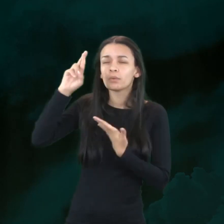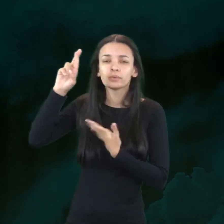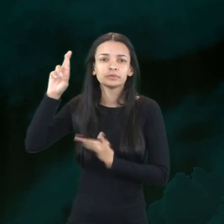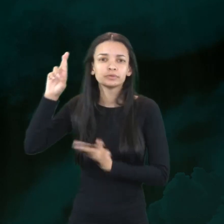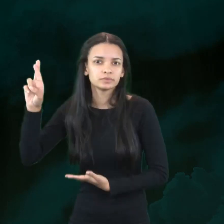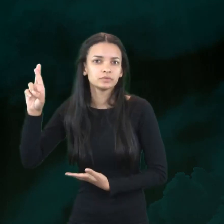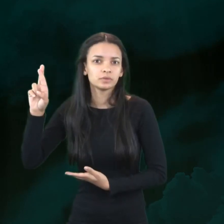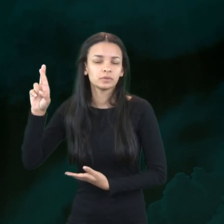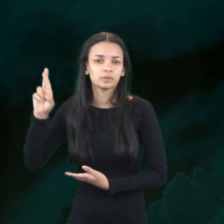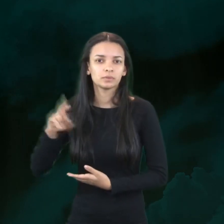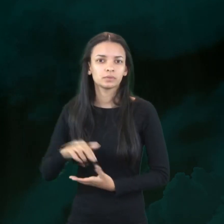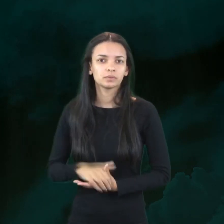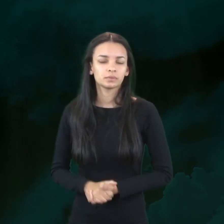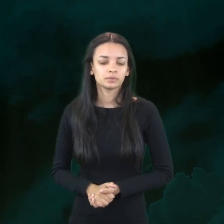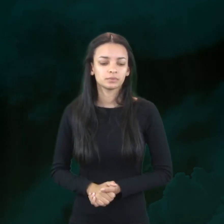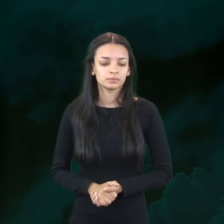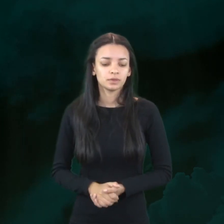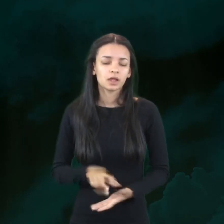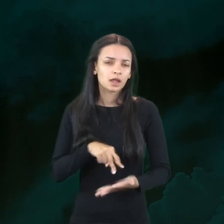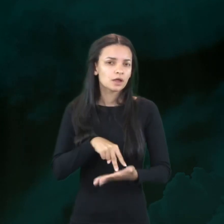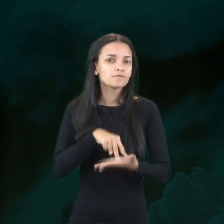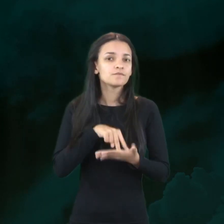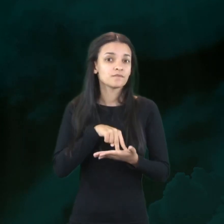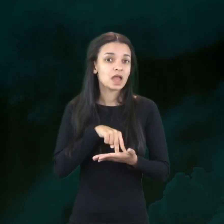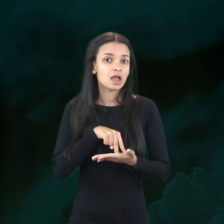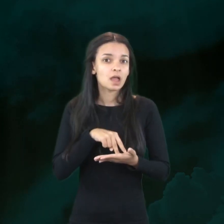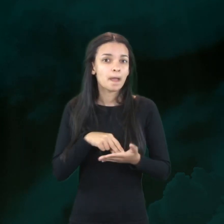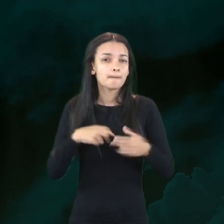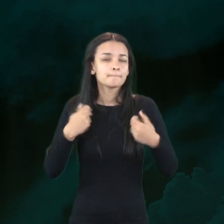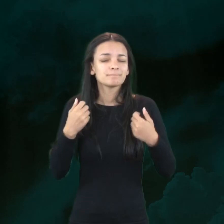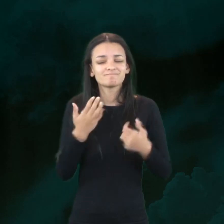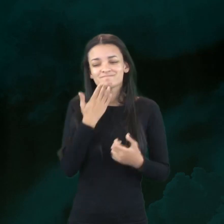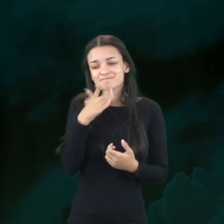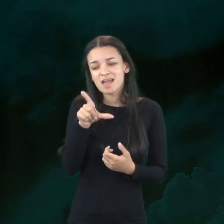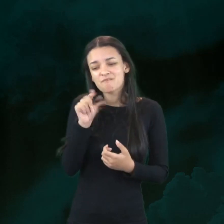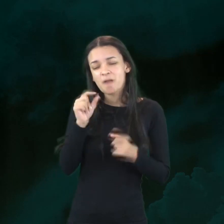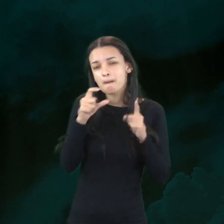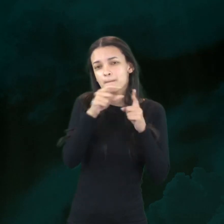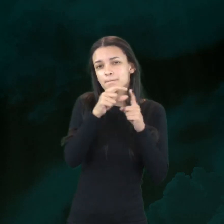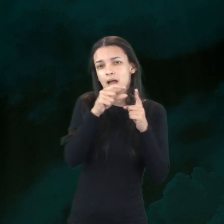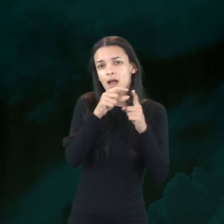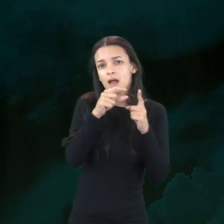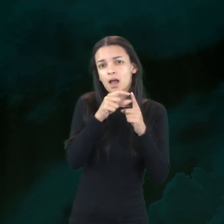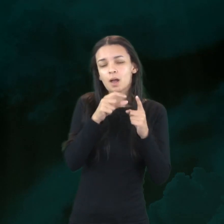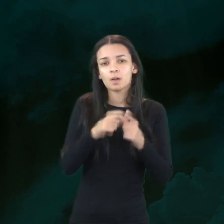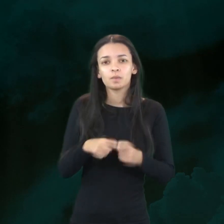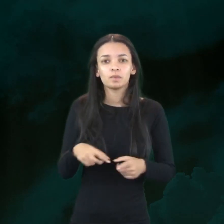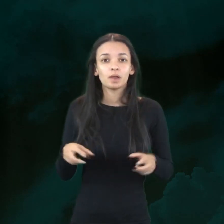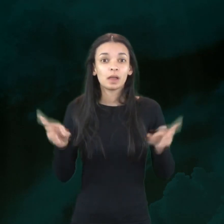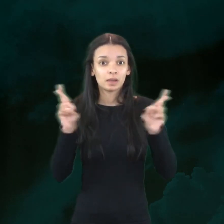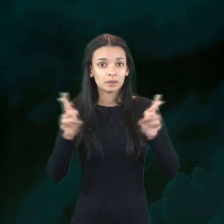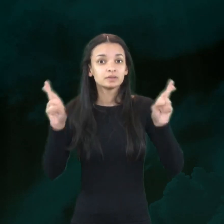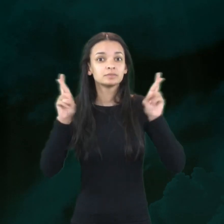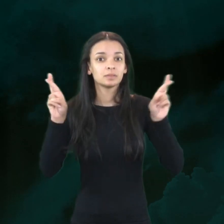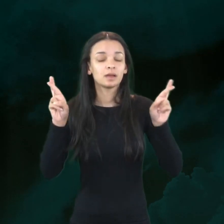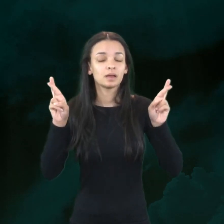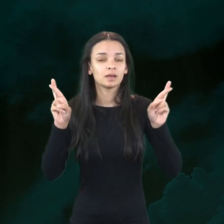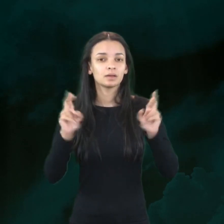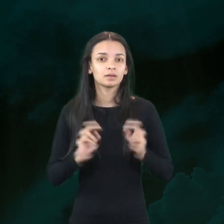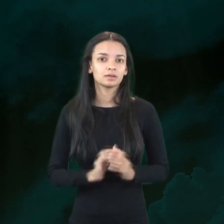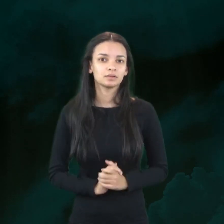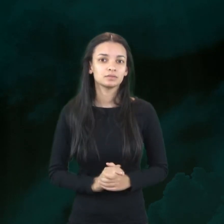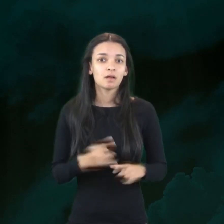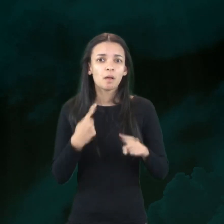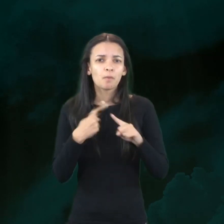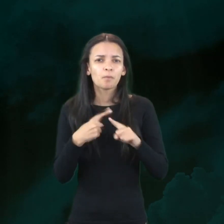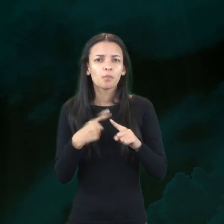Essa firmeza nós preferimos traduzir por perseverança, porque a esperança, né? Ontem Ezra